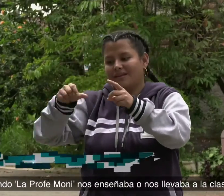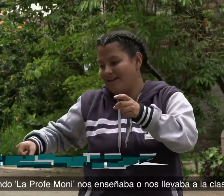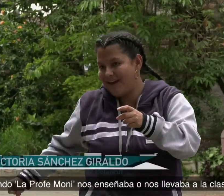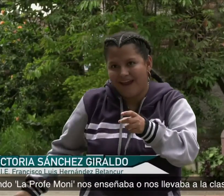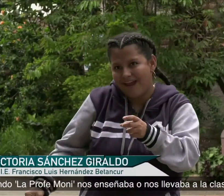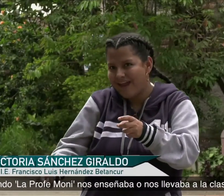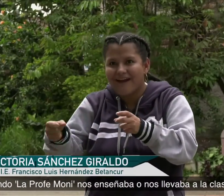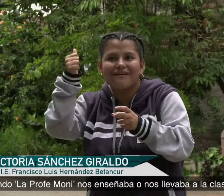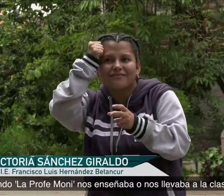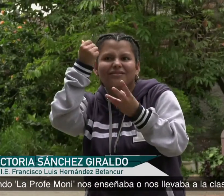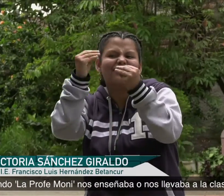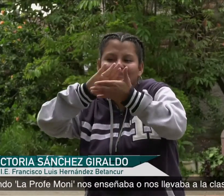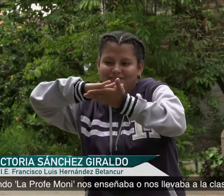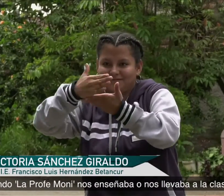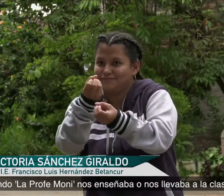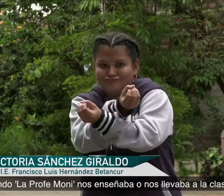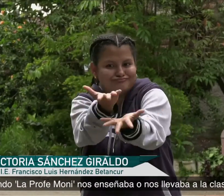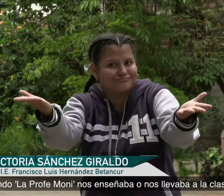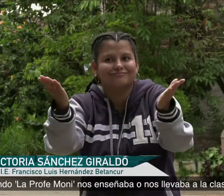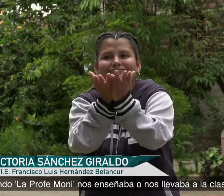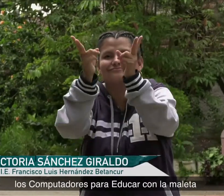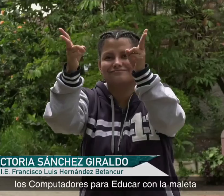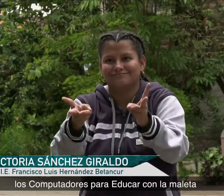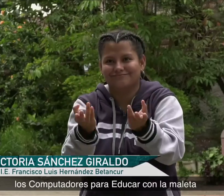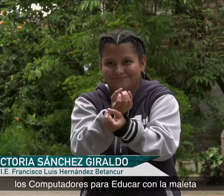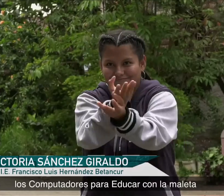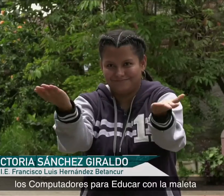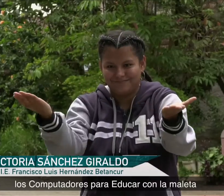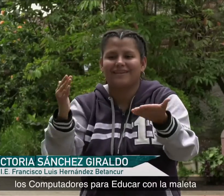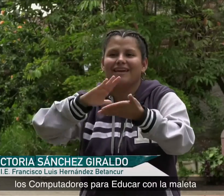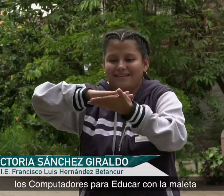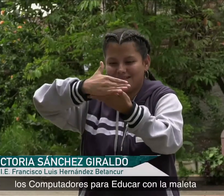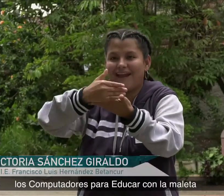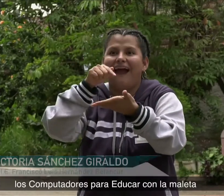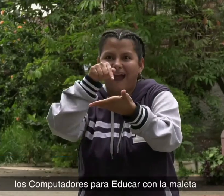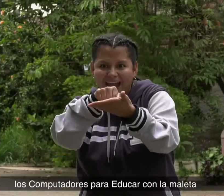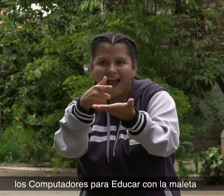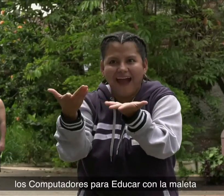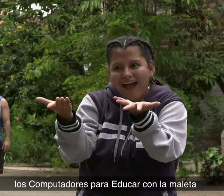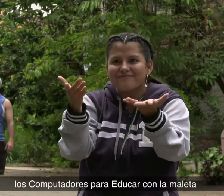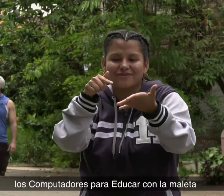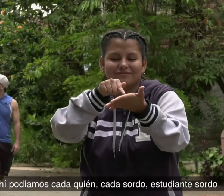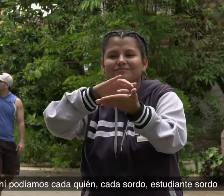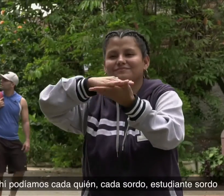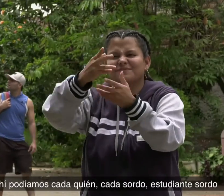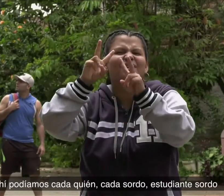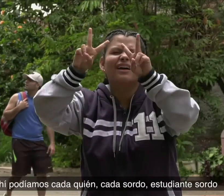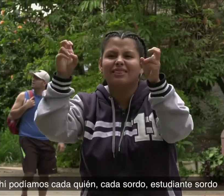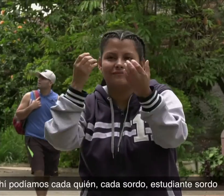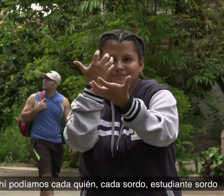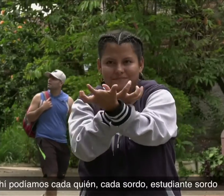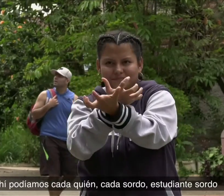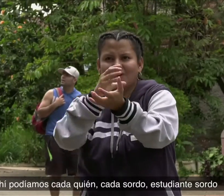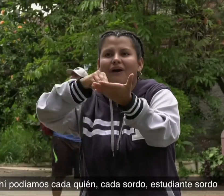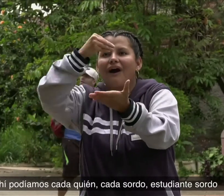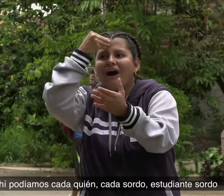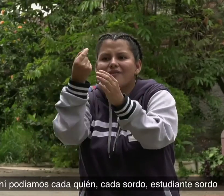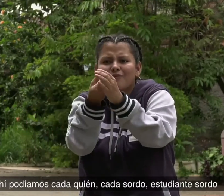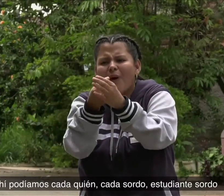Moni nos enseñaba o nos llevaba a la clase los computadores para educar con la maleta, ahí podíamos cada quien, cada sordo,